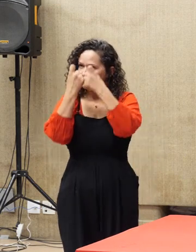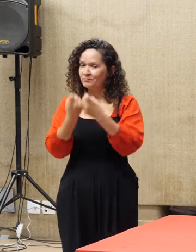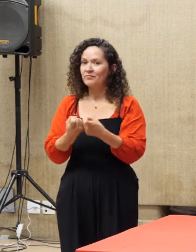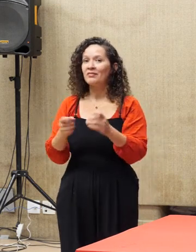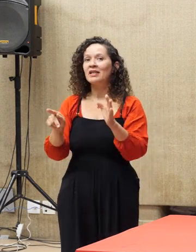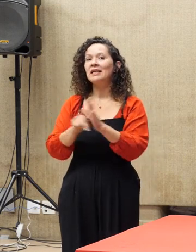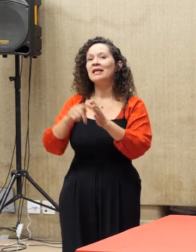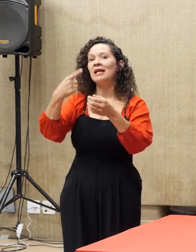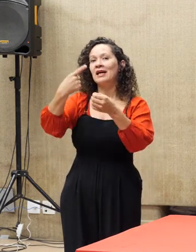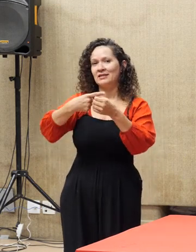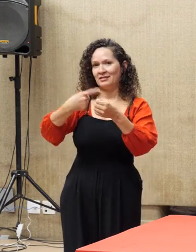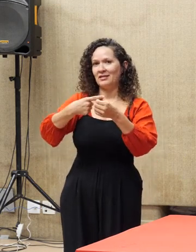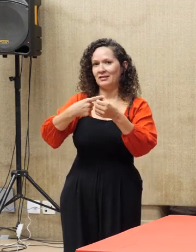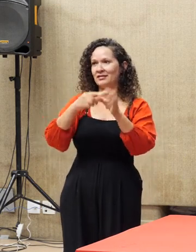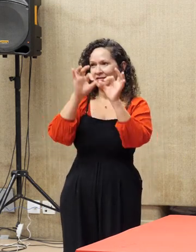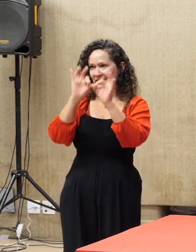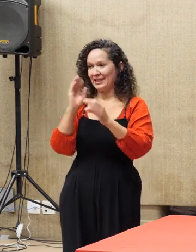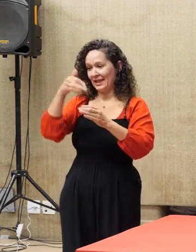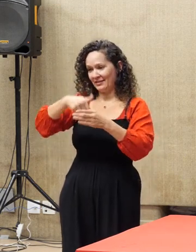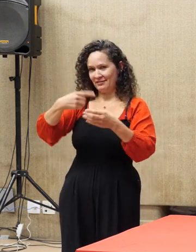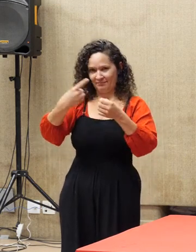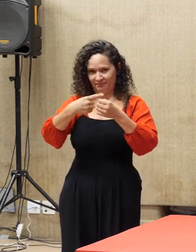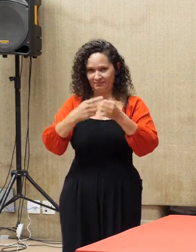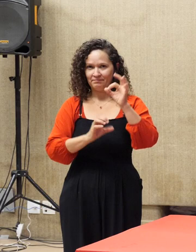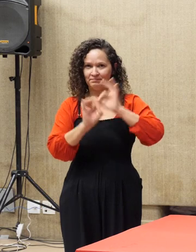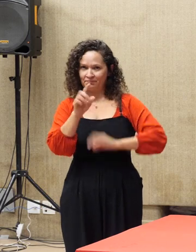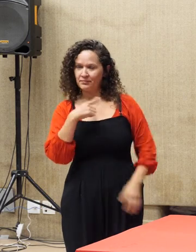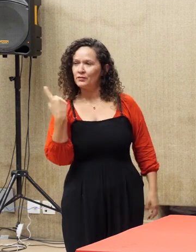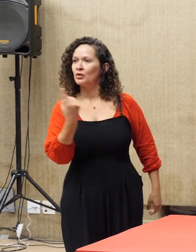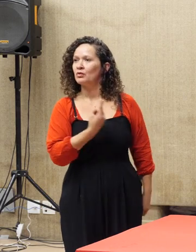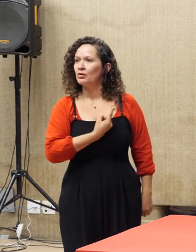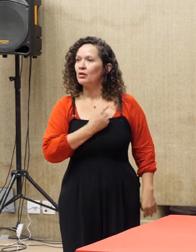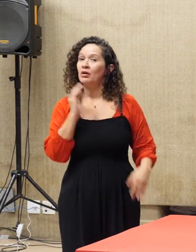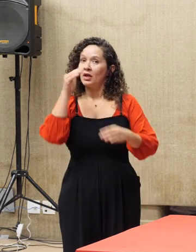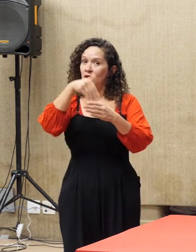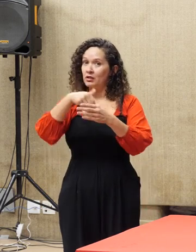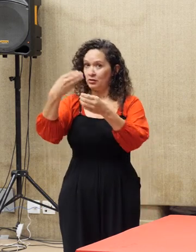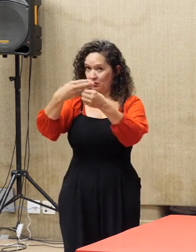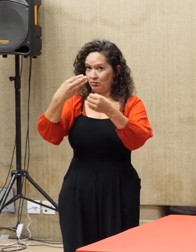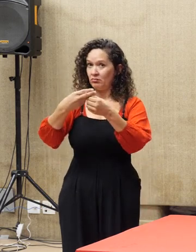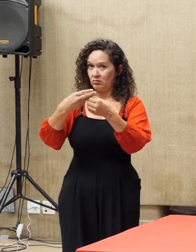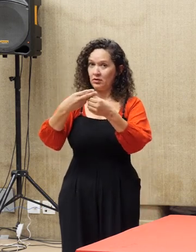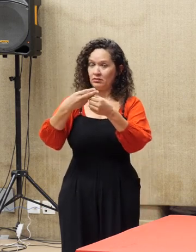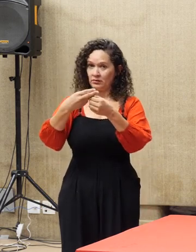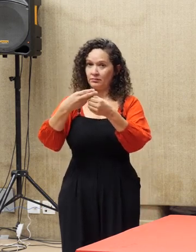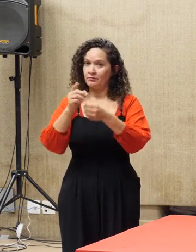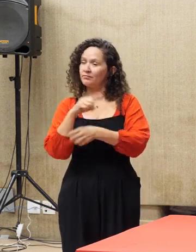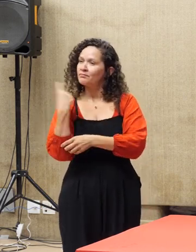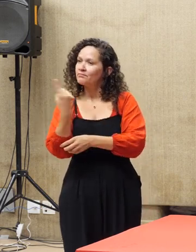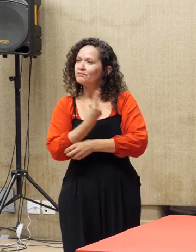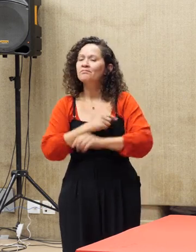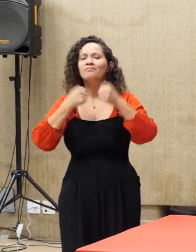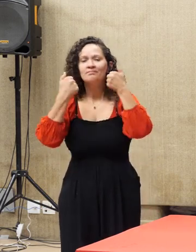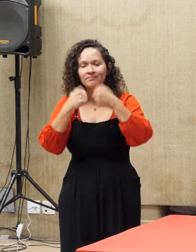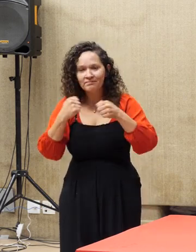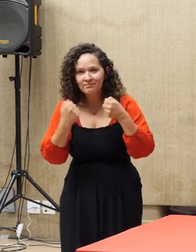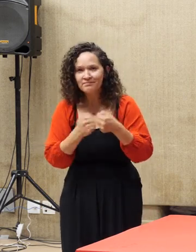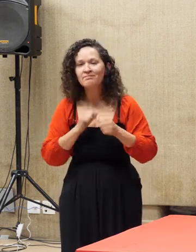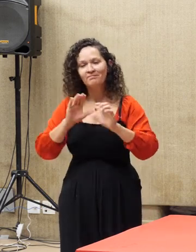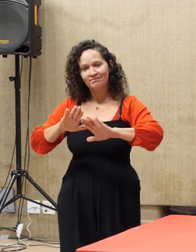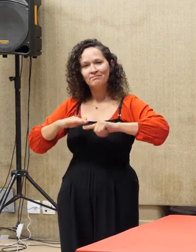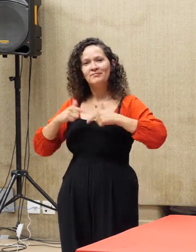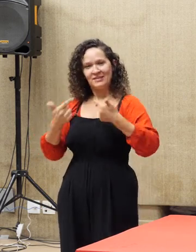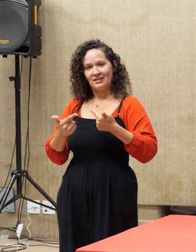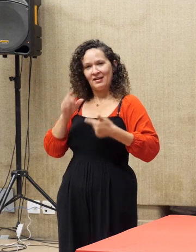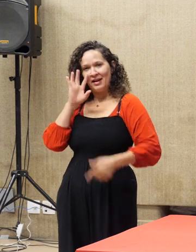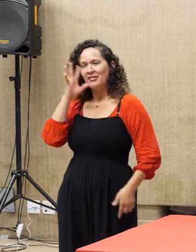nas cidades. Tá certo? E num processo de eleição municipal, nós teremos que